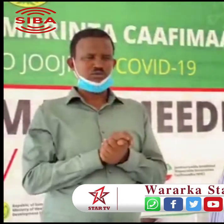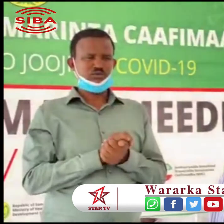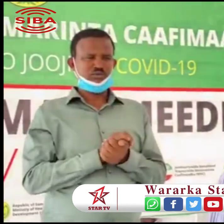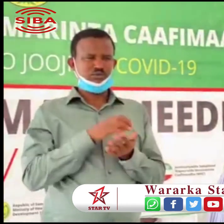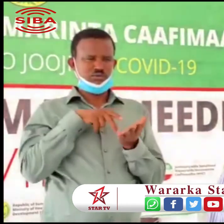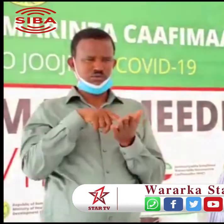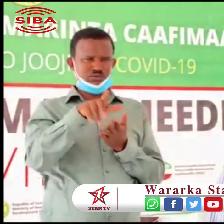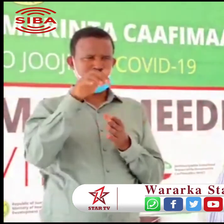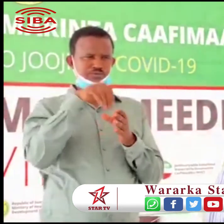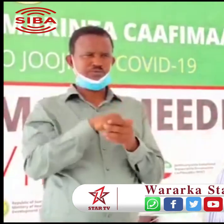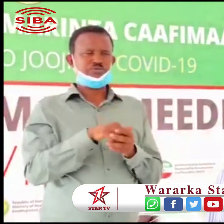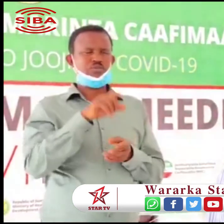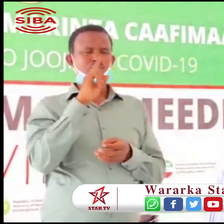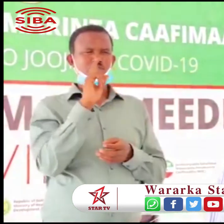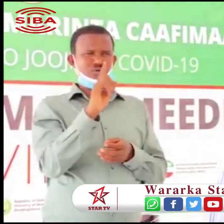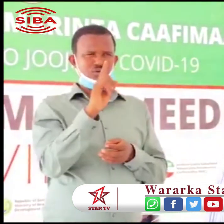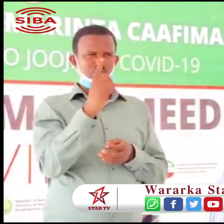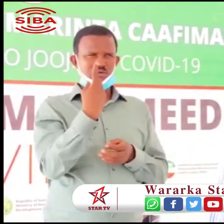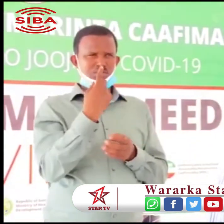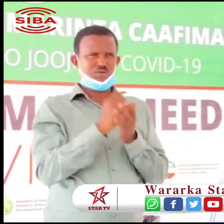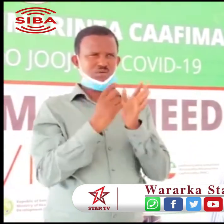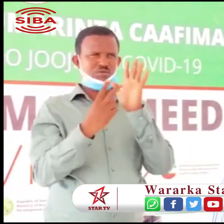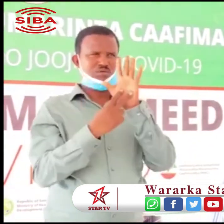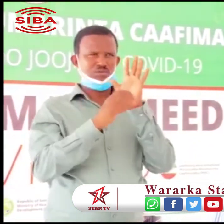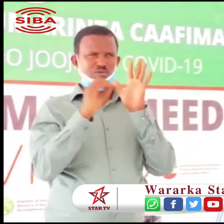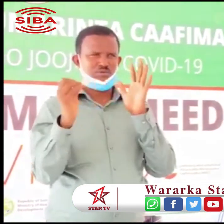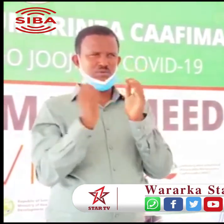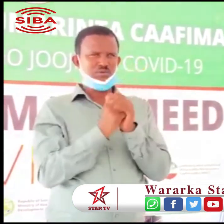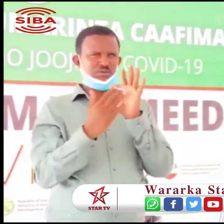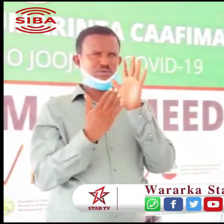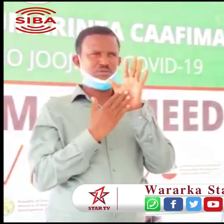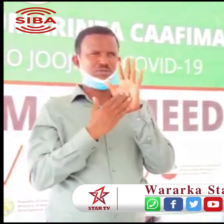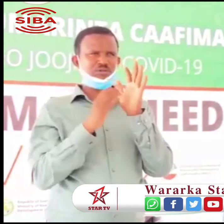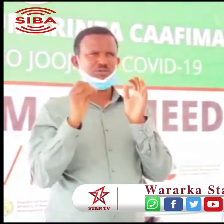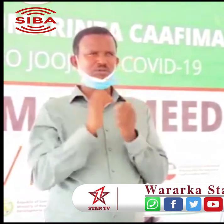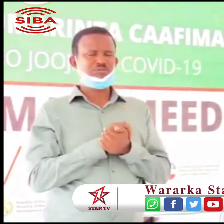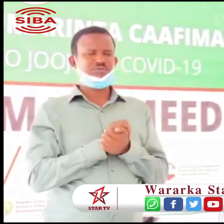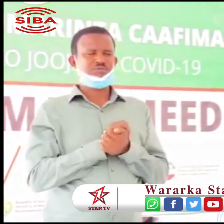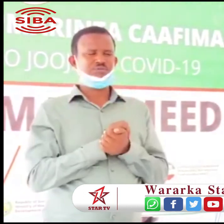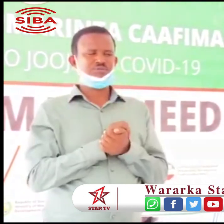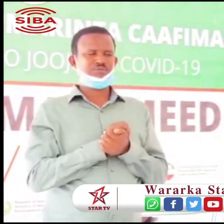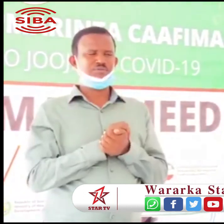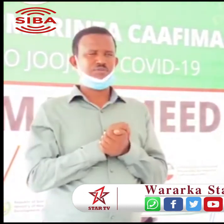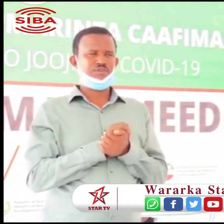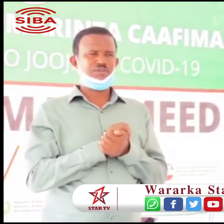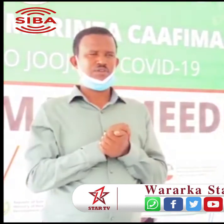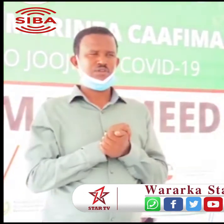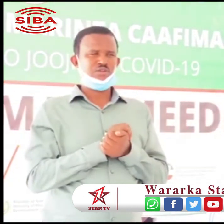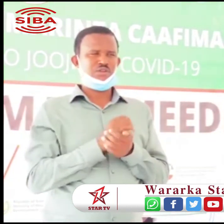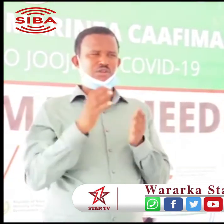maalinba maalinta ka dambaysay soo taraya Somaliland kiisaska cudurka coronavirus ee laga helayo wasaaradda horumarinta